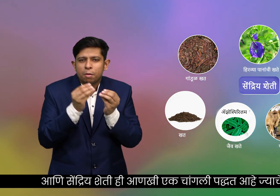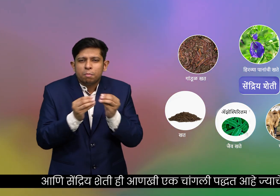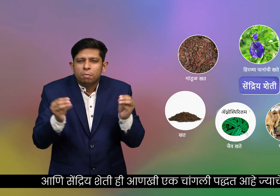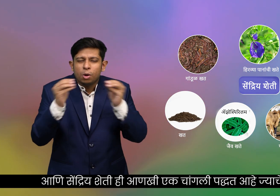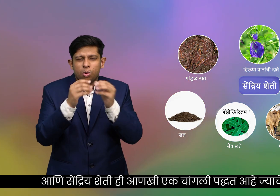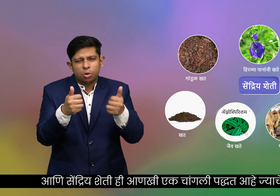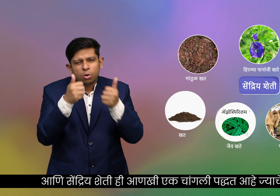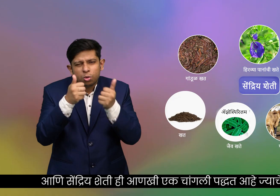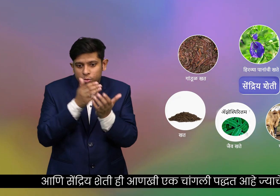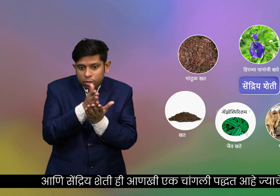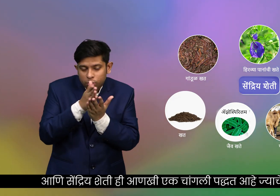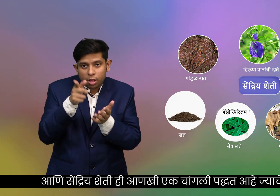करावे.